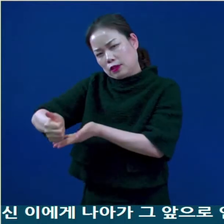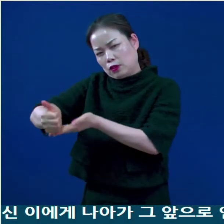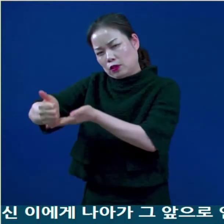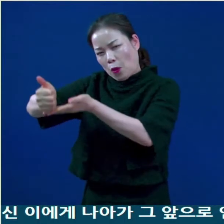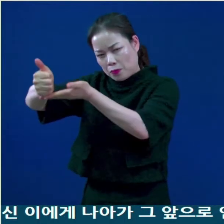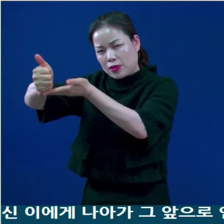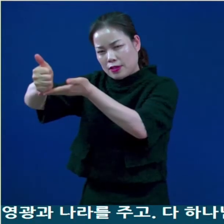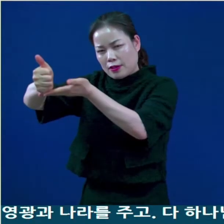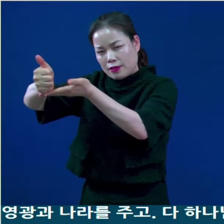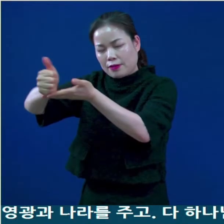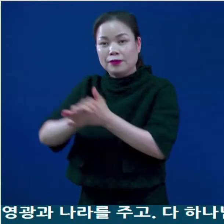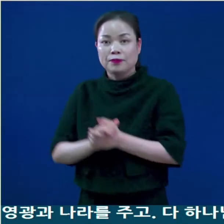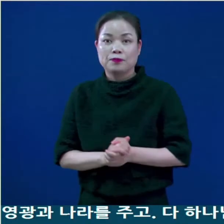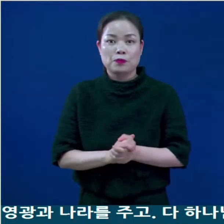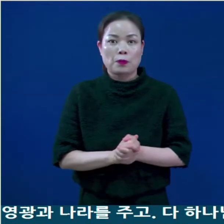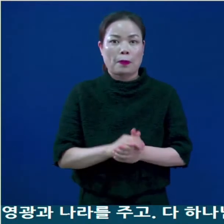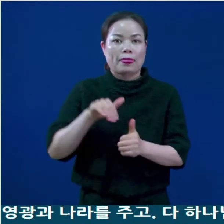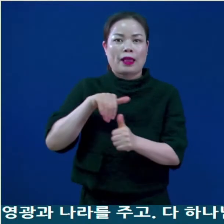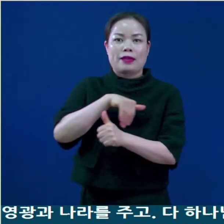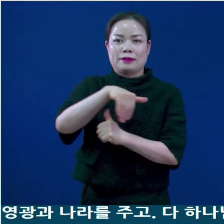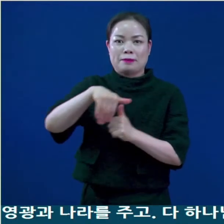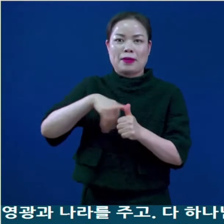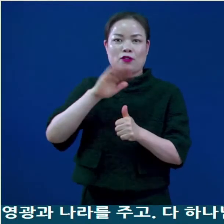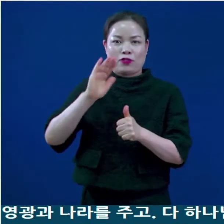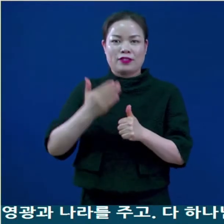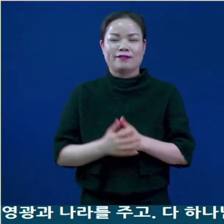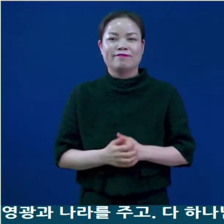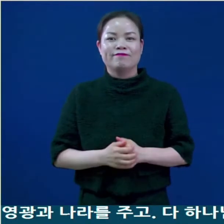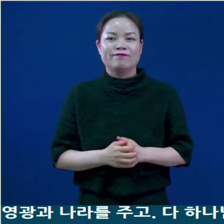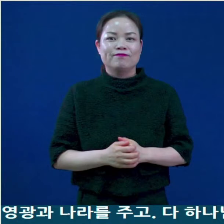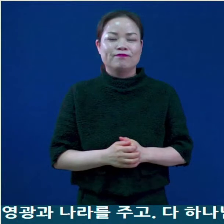섬기게 하였으니. 자, 요 배경이 되는 거죠.